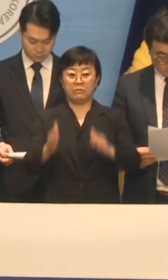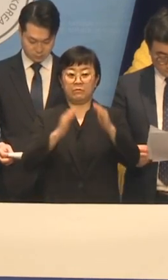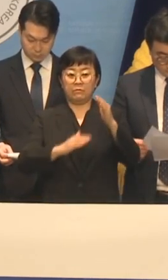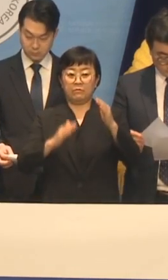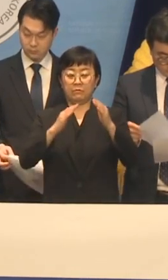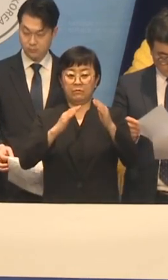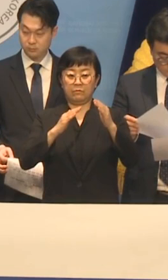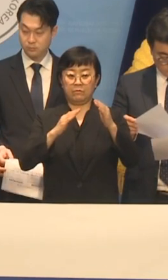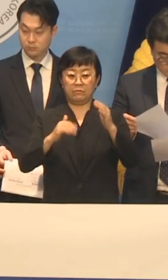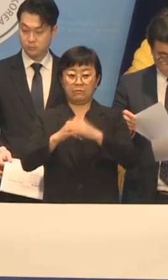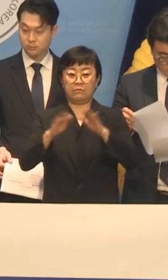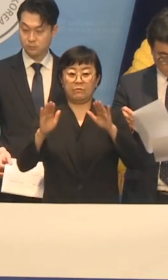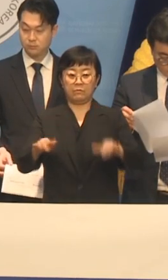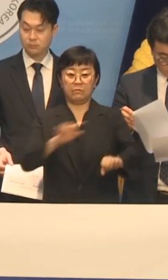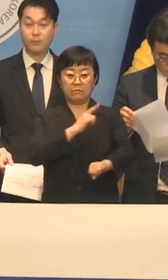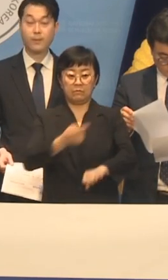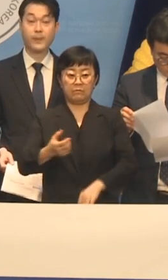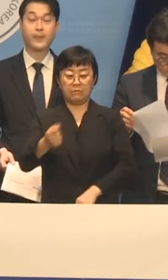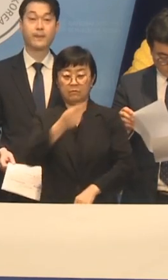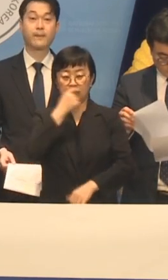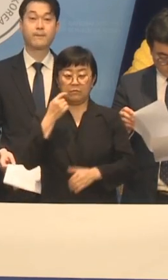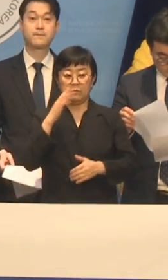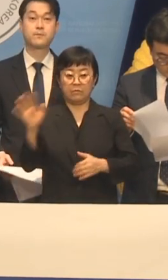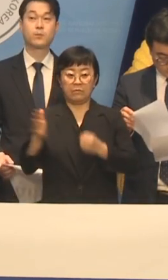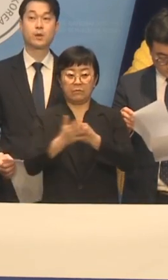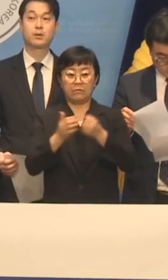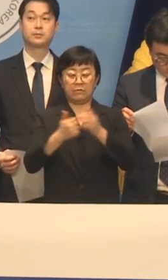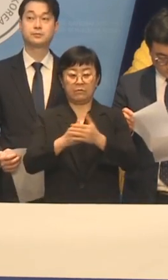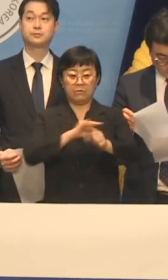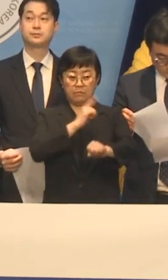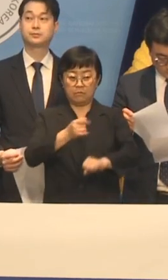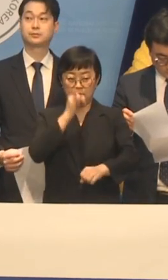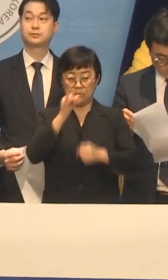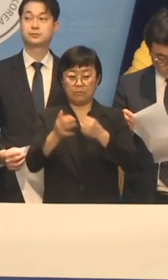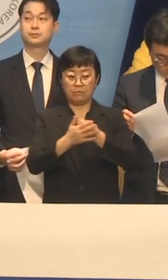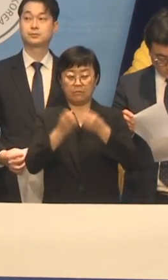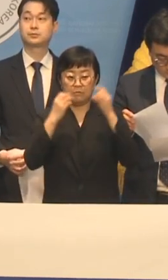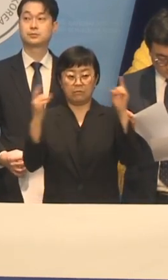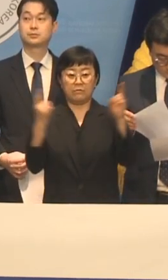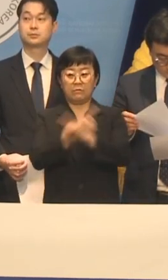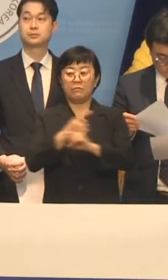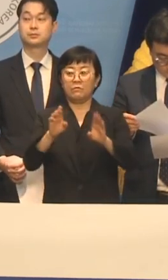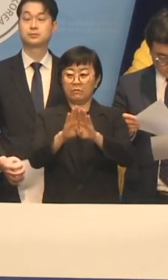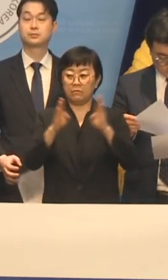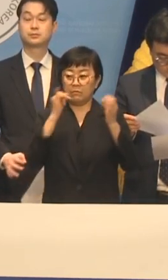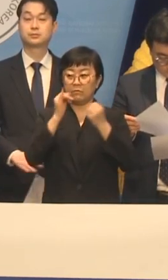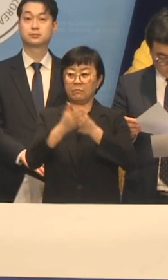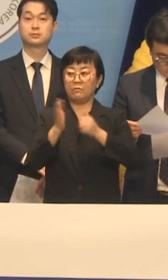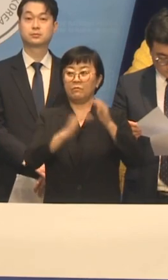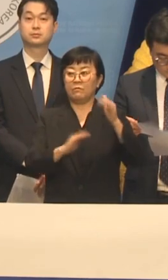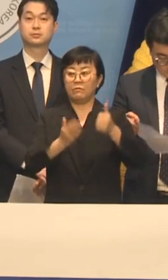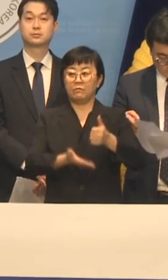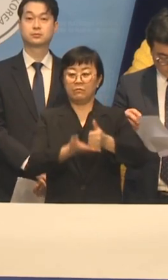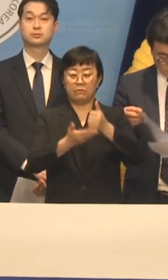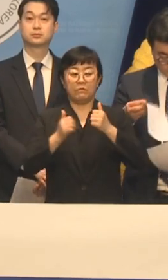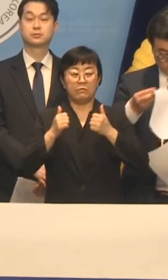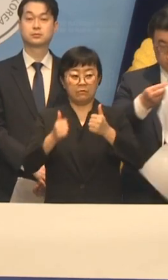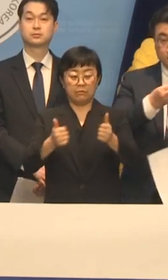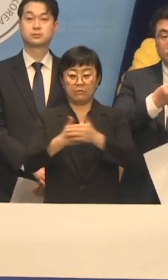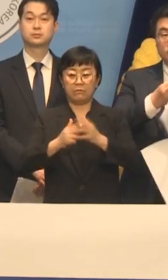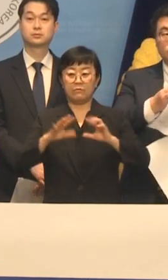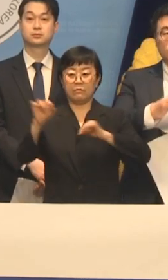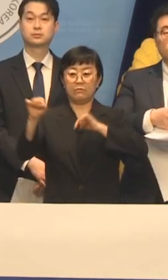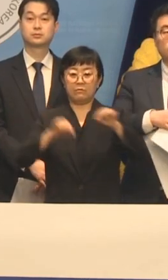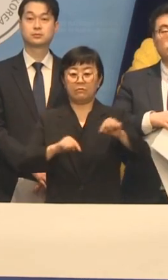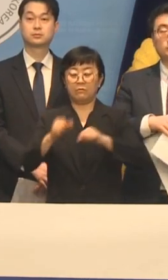공정이란 현역 의원의 기득권 보장이 아니다. 유능하고 개혁적인 누구에게나 열려있는 공천이다. 열심히